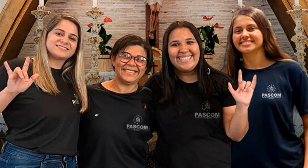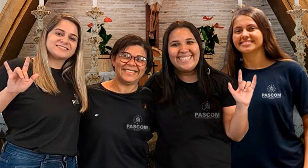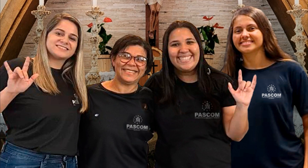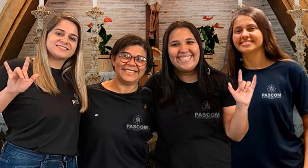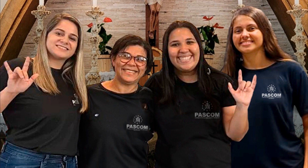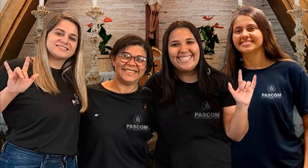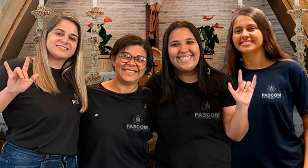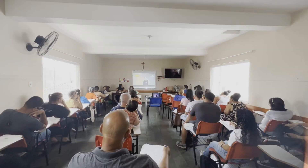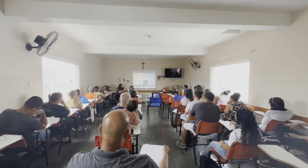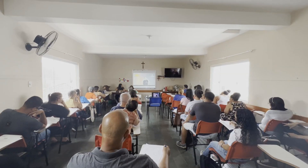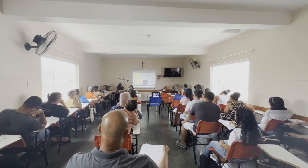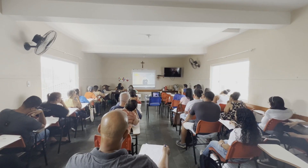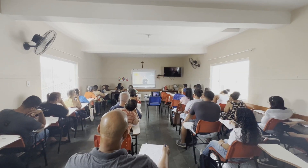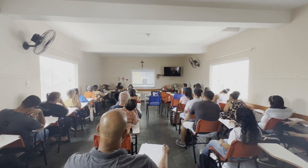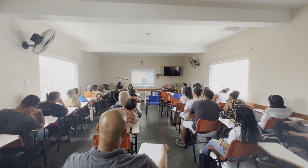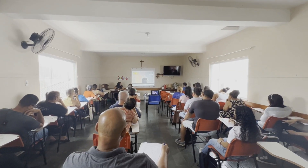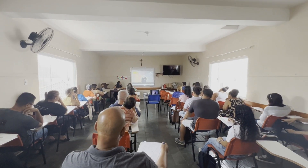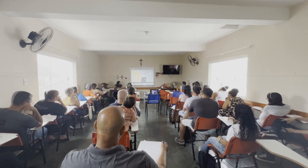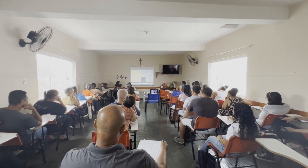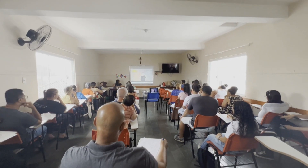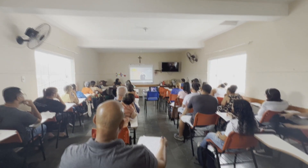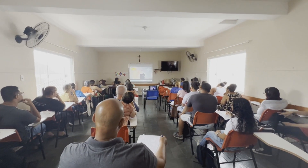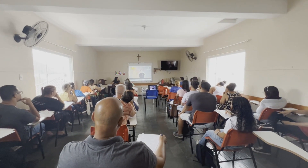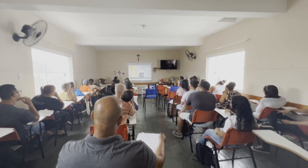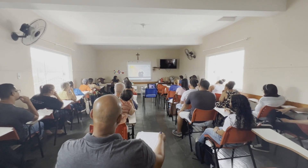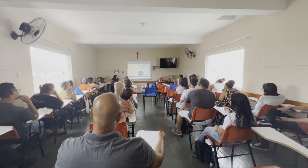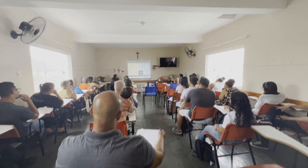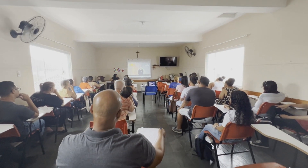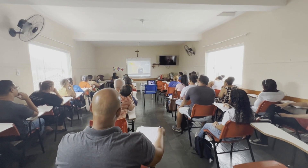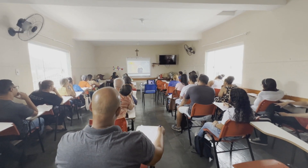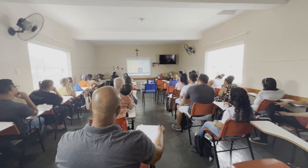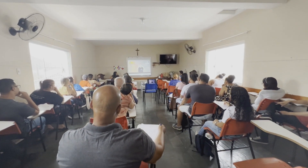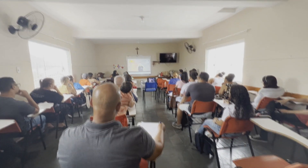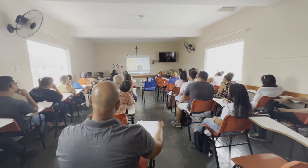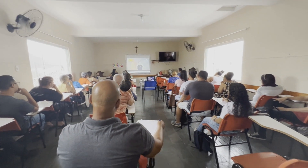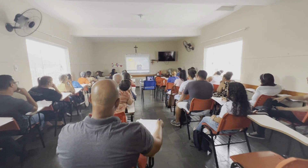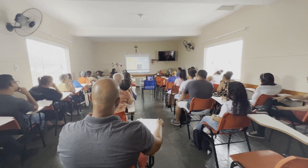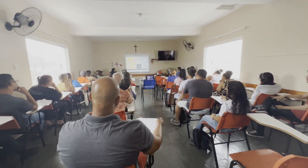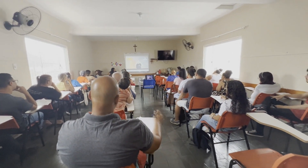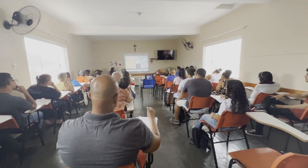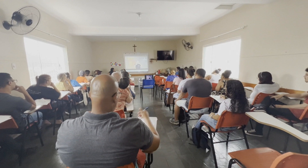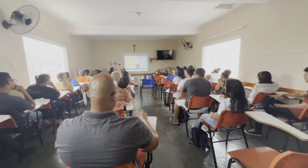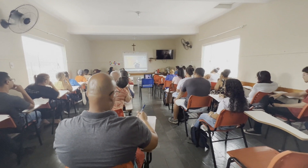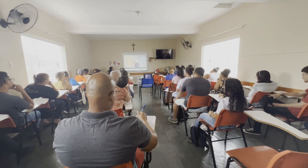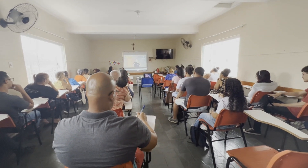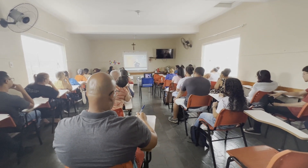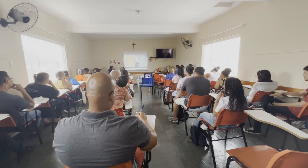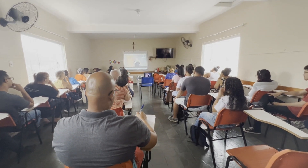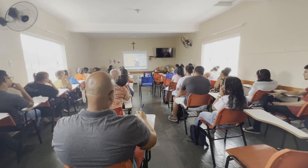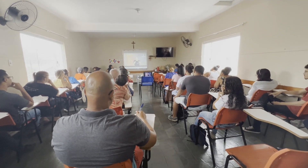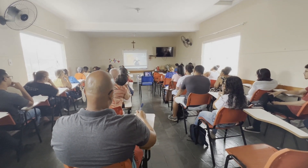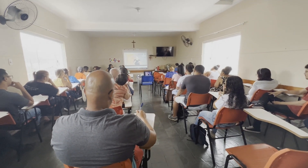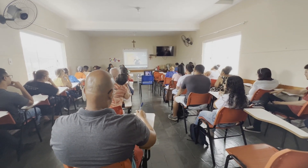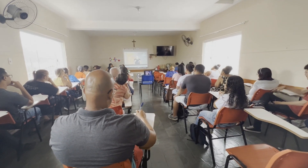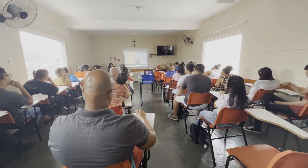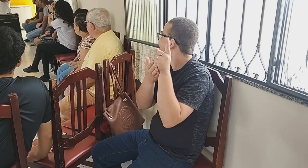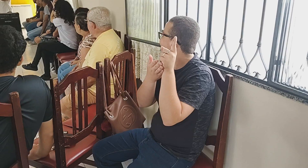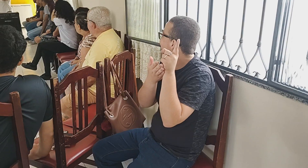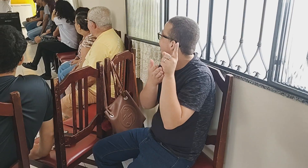Rio Bonito. Eles criaram o primeiro curso de Libras básico religioso e, graças a essa iniciativa